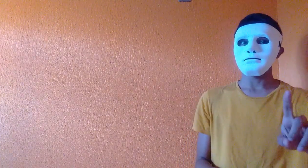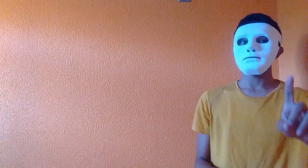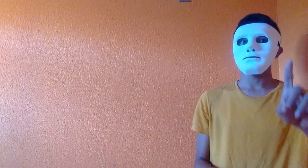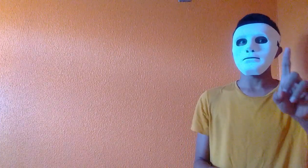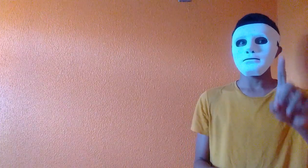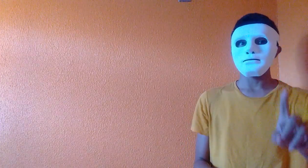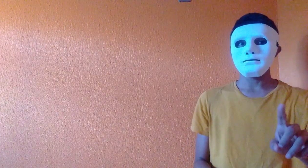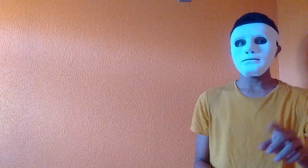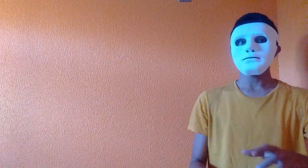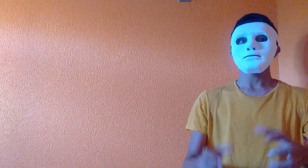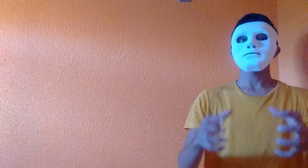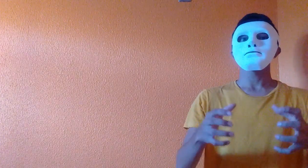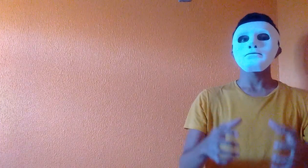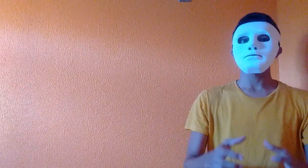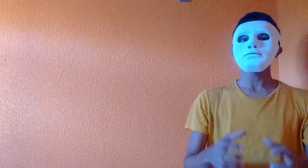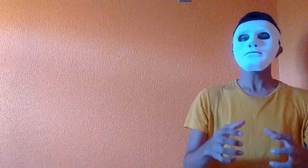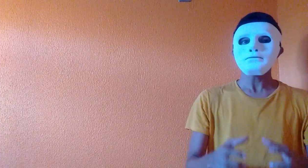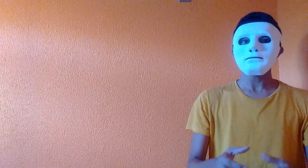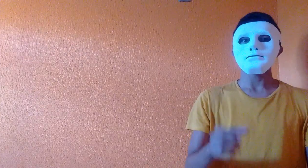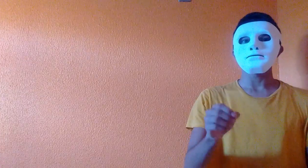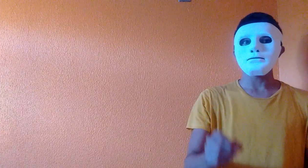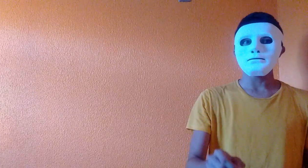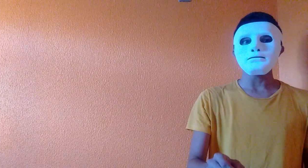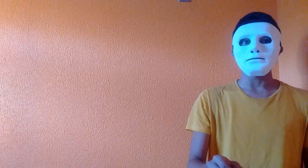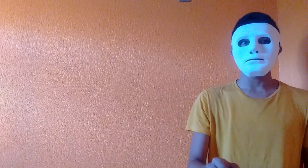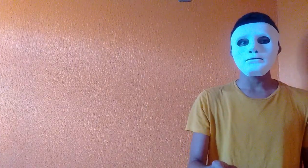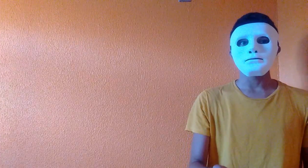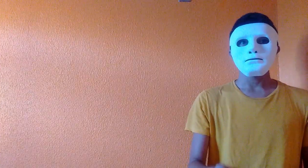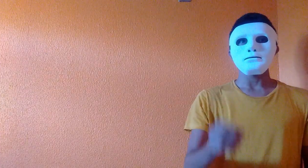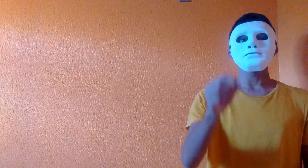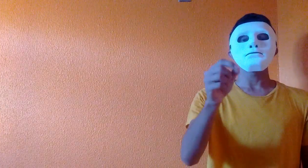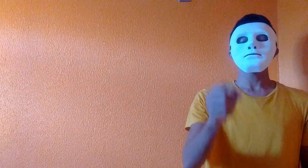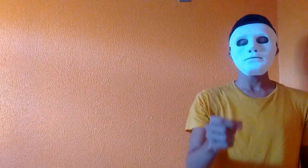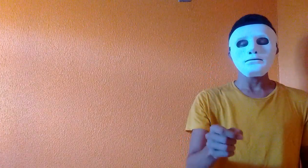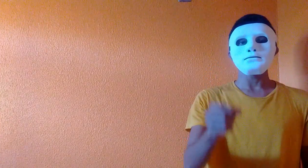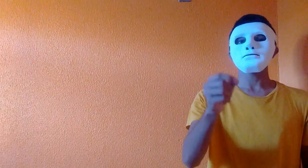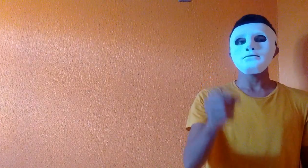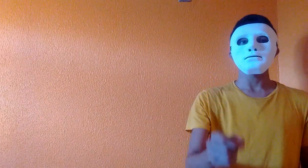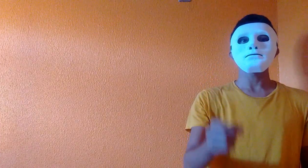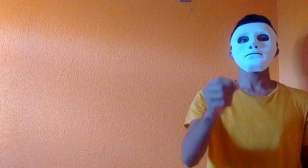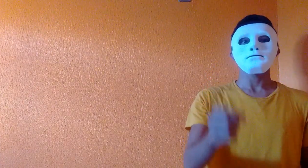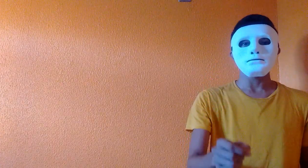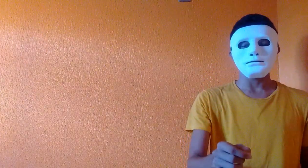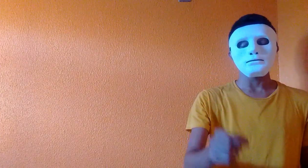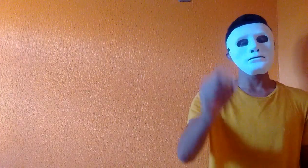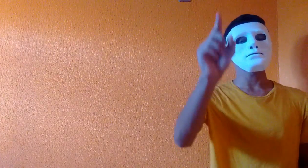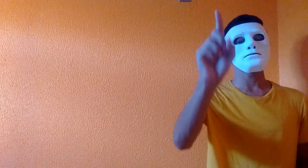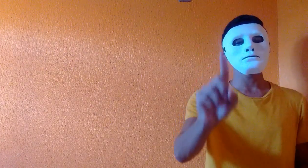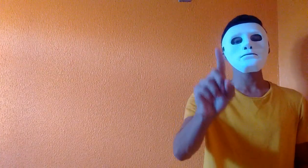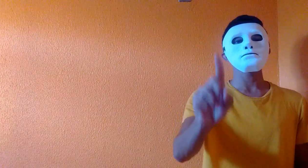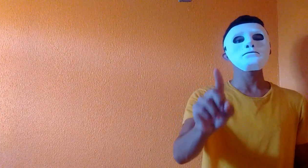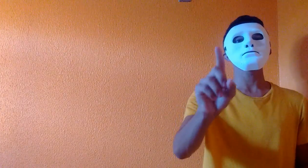recente garante que o consumo diário deste alimento aumenta o risco de ter câncer em